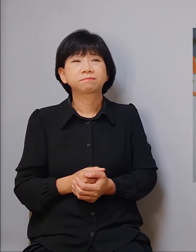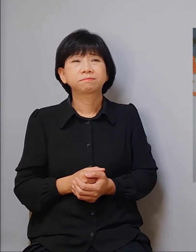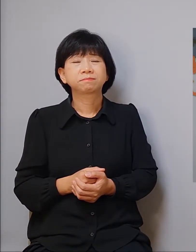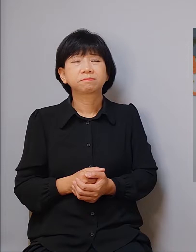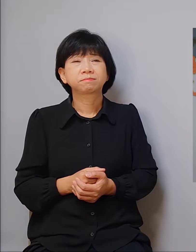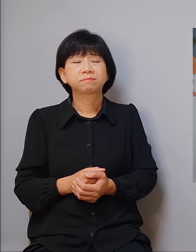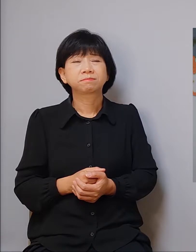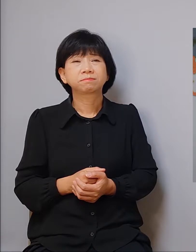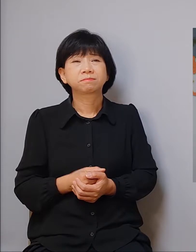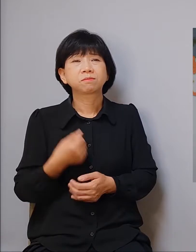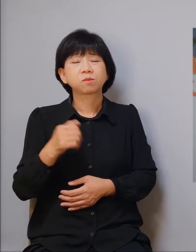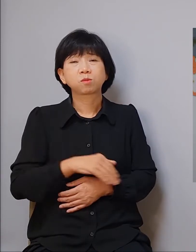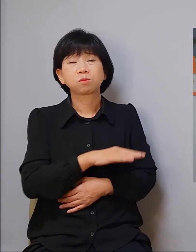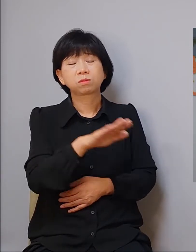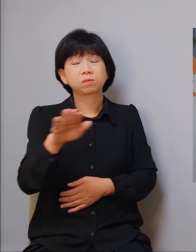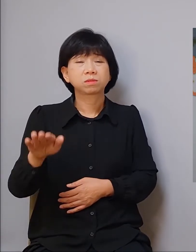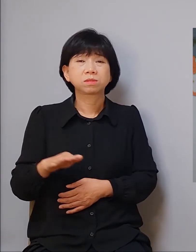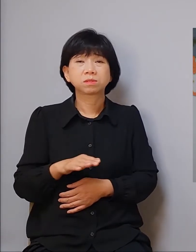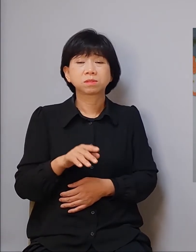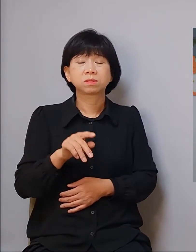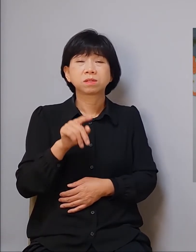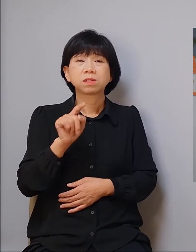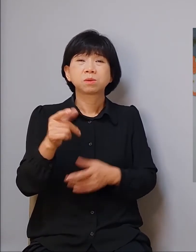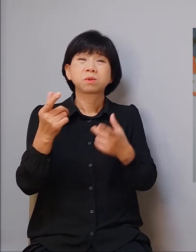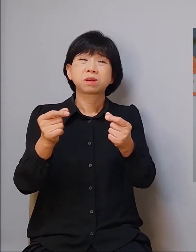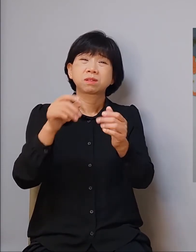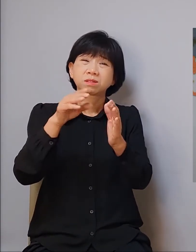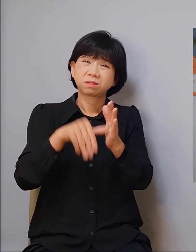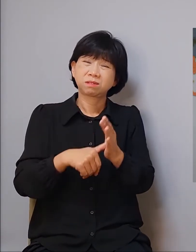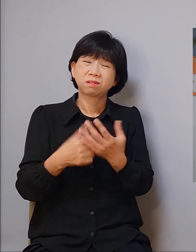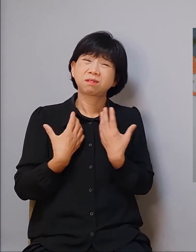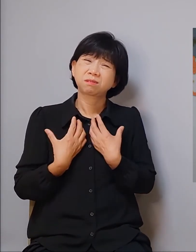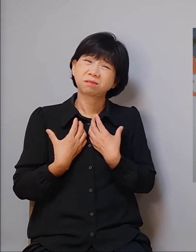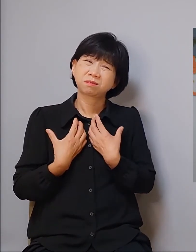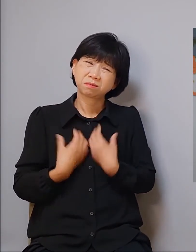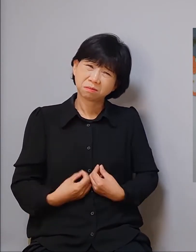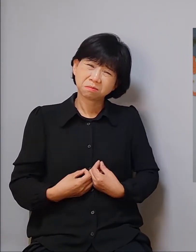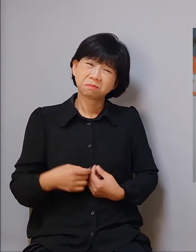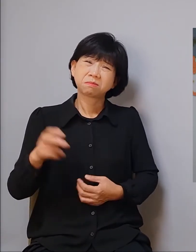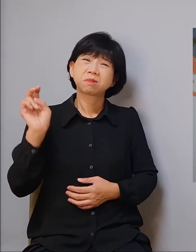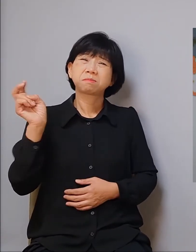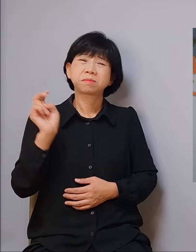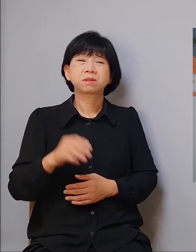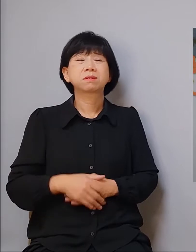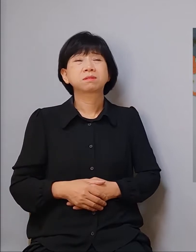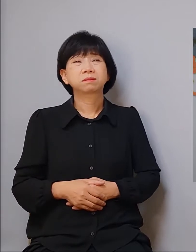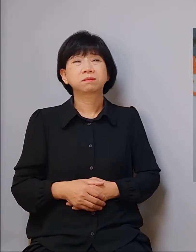우리는 이쯤 되면 좌절감에 사로잡혀 망연자실합니다.